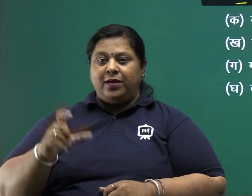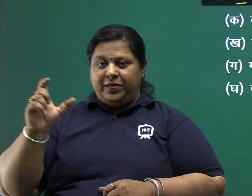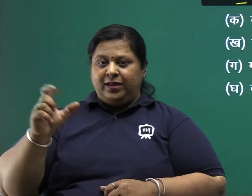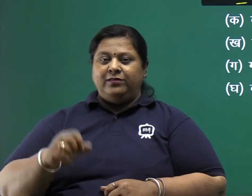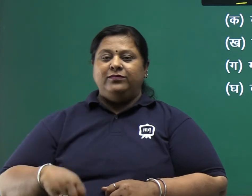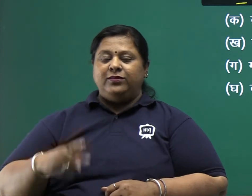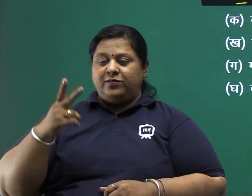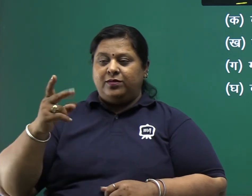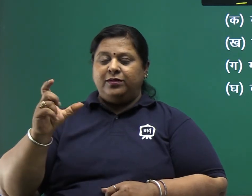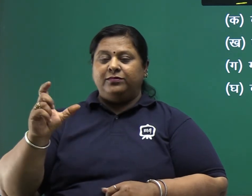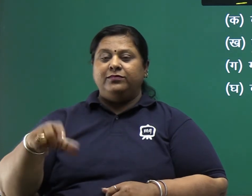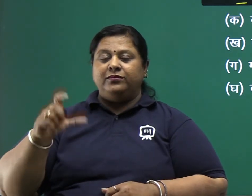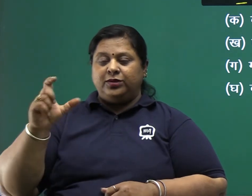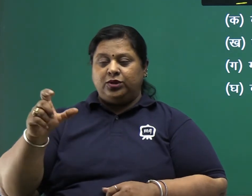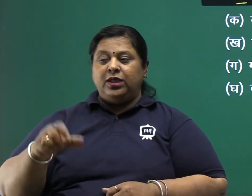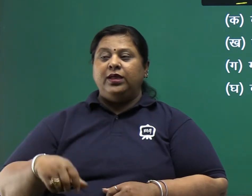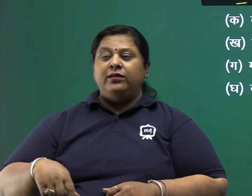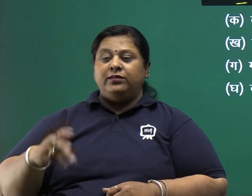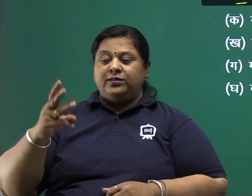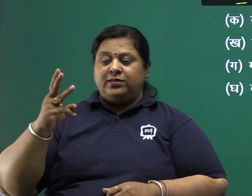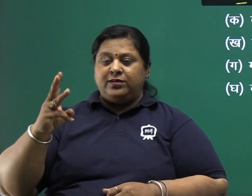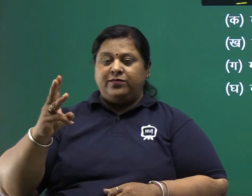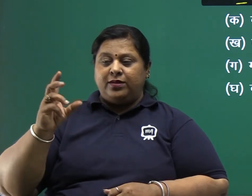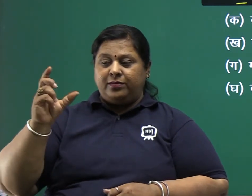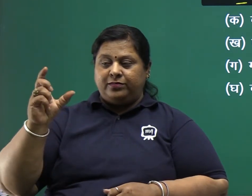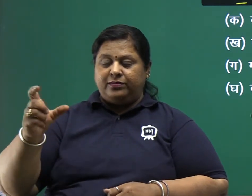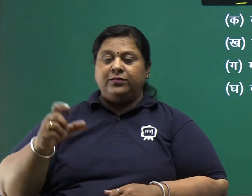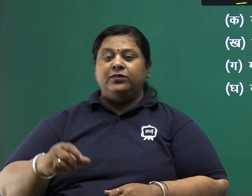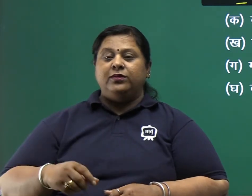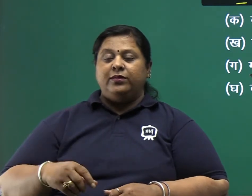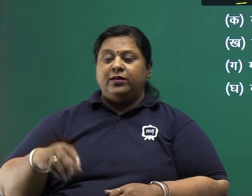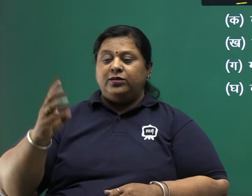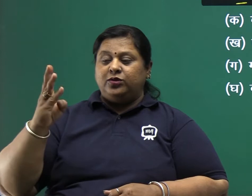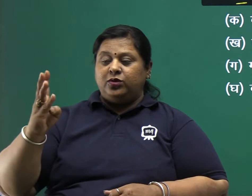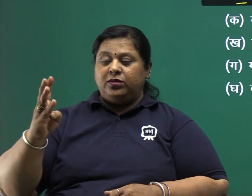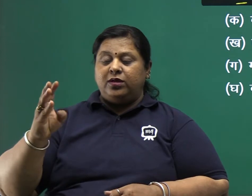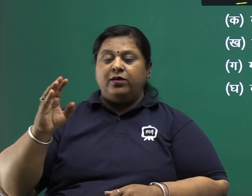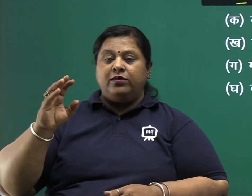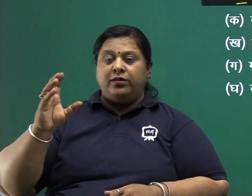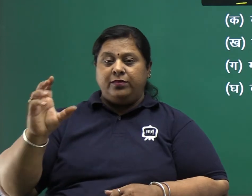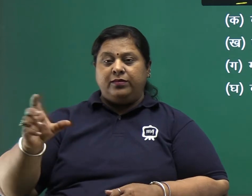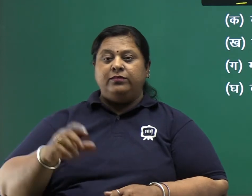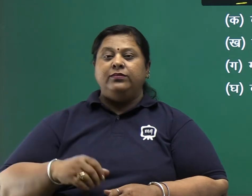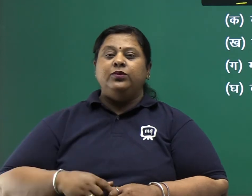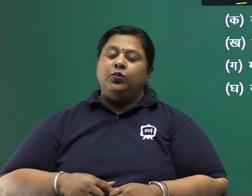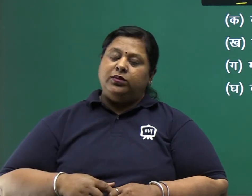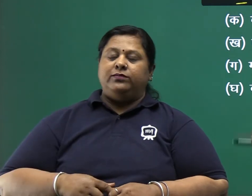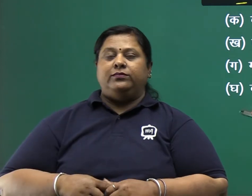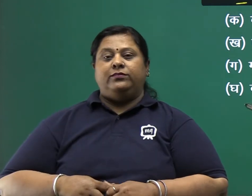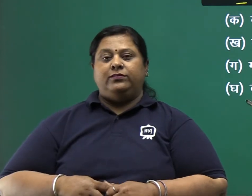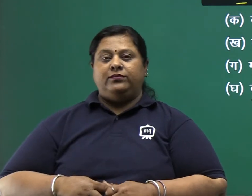कपड़े, दूसरा विकल्प दही, तीसरा विकल्प मक्खन या चौथा विकल्प